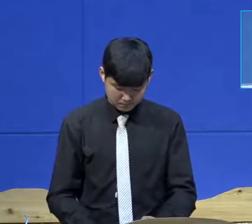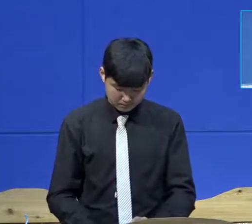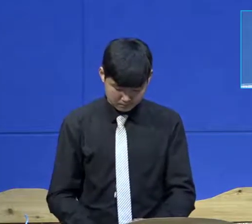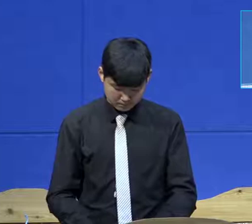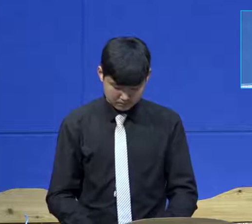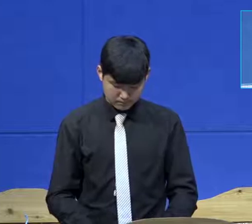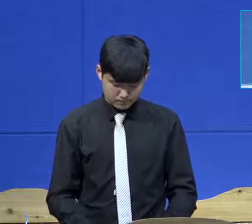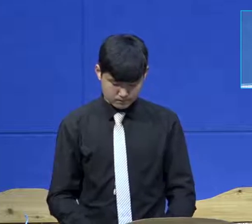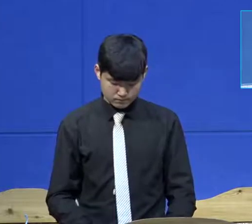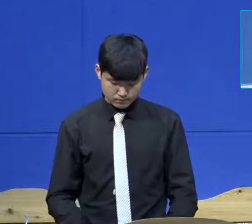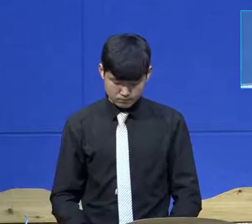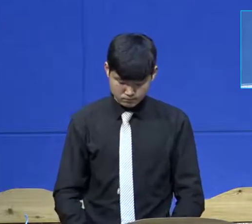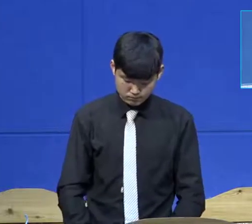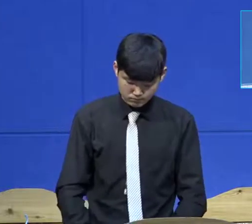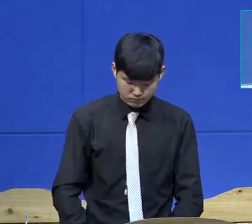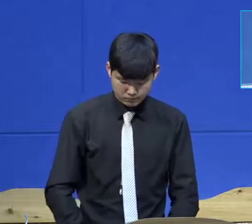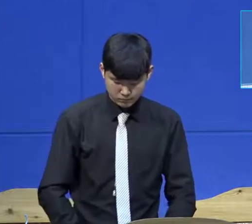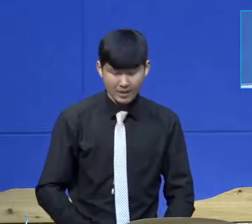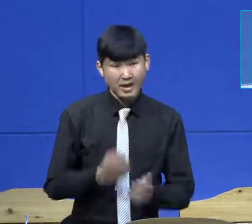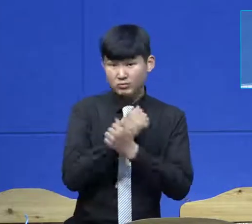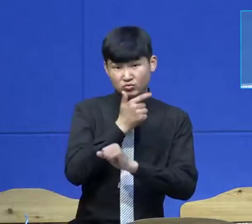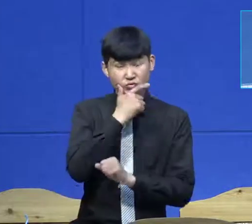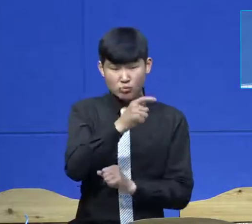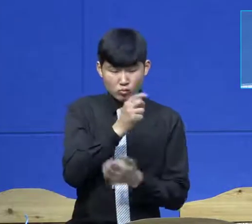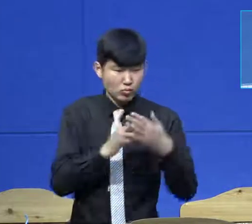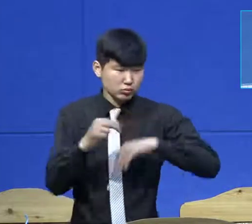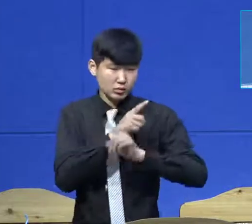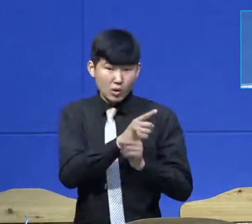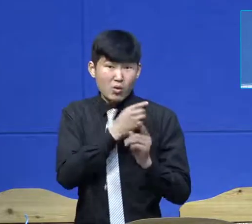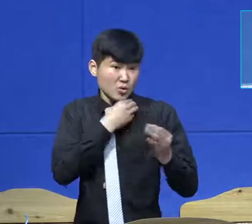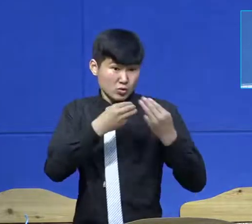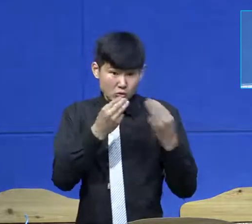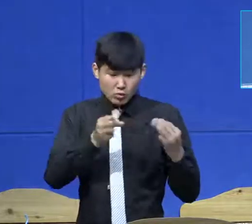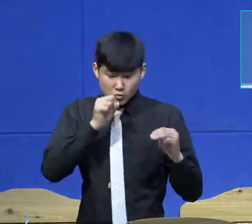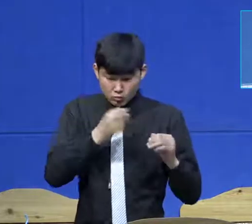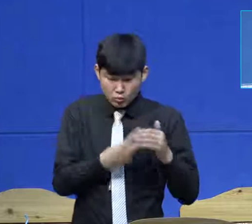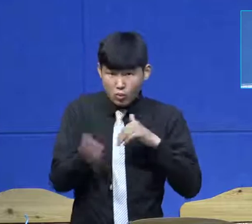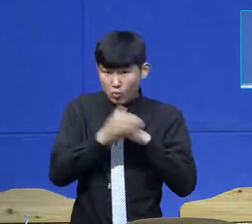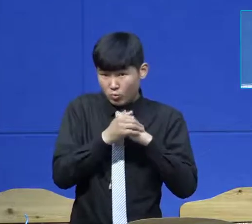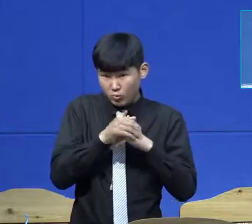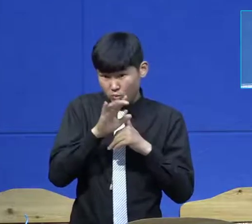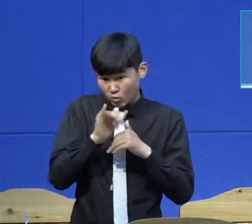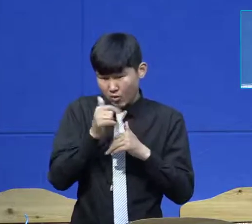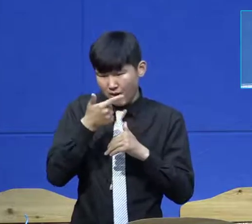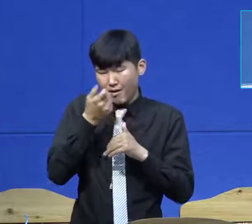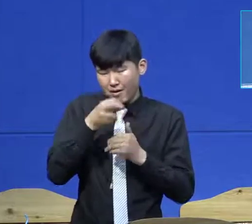Илчлэл 20 дээр гарч байгаа шиг аврагдаж чадаагүй хүмүүс үйлсээ гадагш шүүгдээд хоёр дахь үхэл буюу галт нуурд хаягдсан